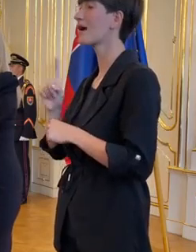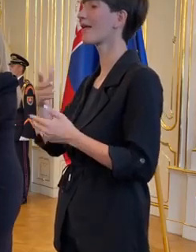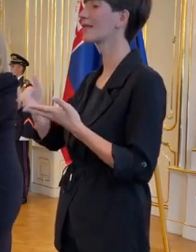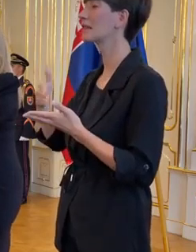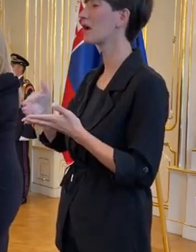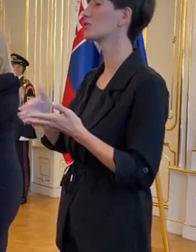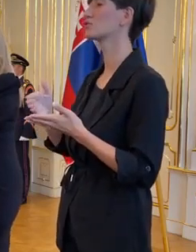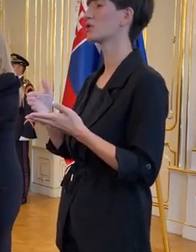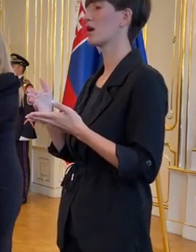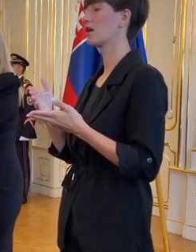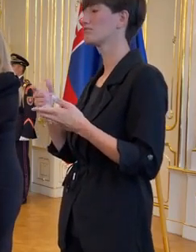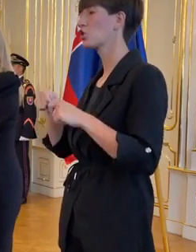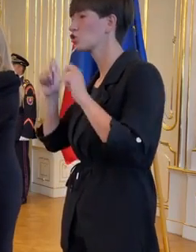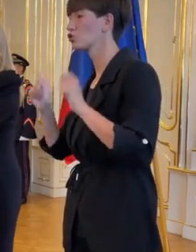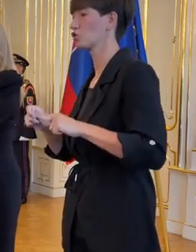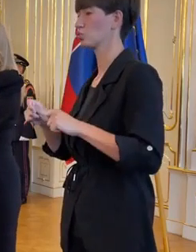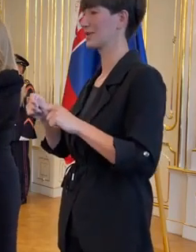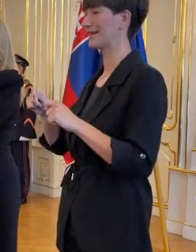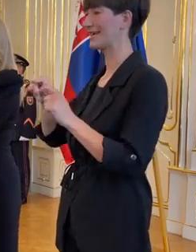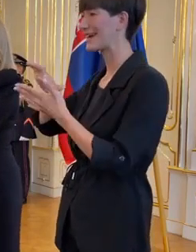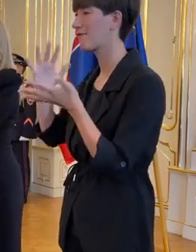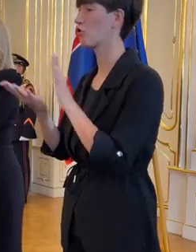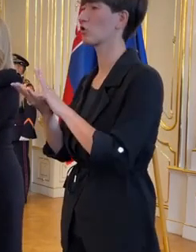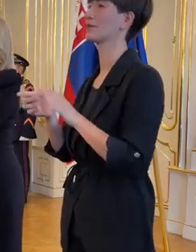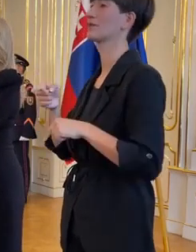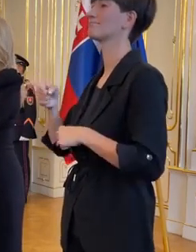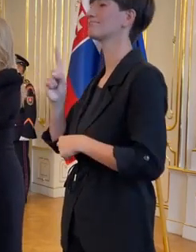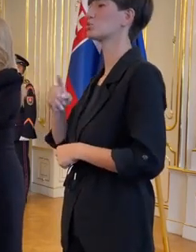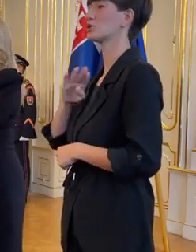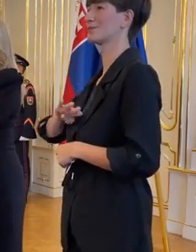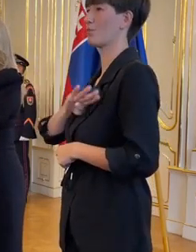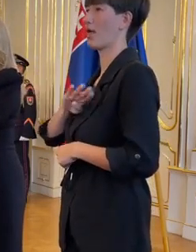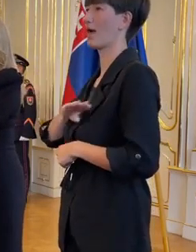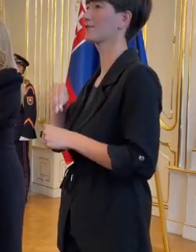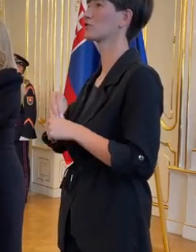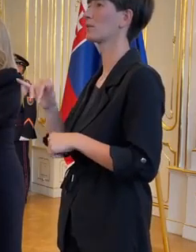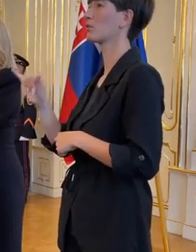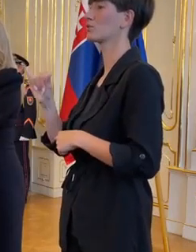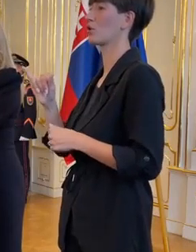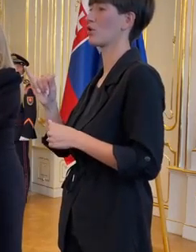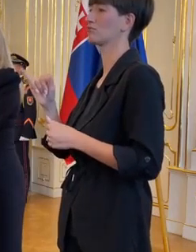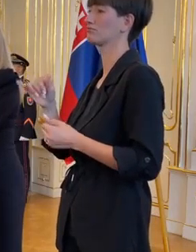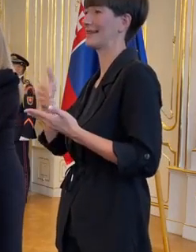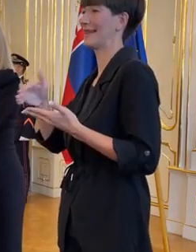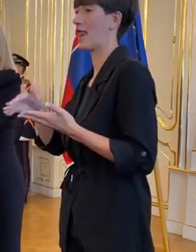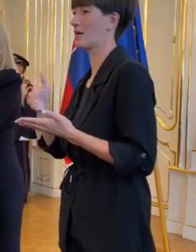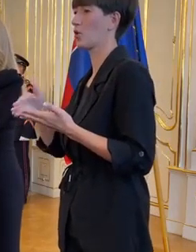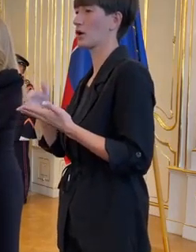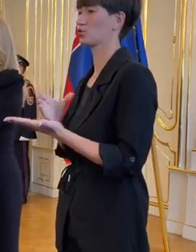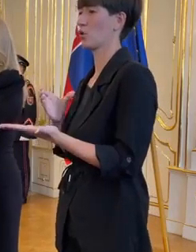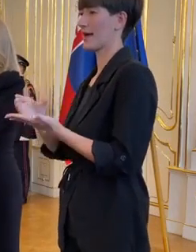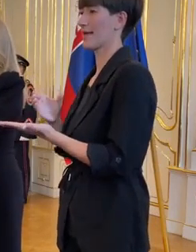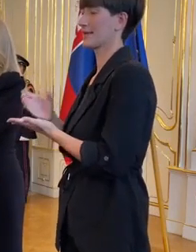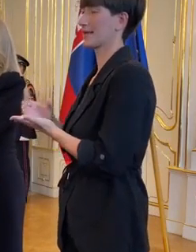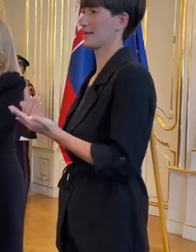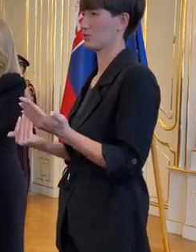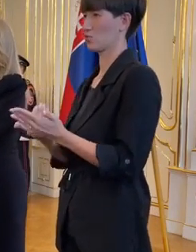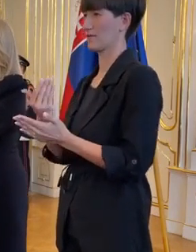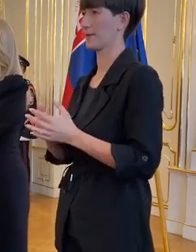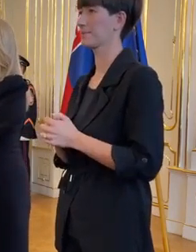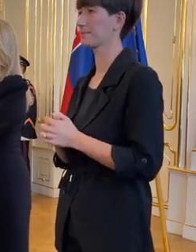vašich rozhodnutí a reforiem sa už musíte spoľahnúť na vašich nástupcov. Rovnako, ako sa oni musia